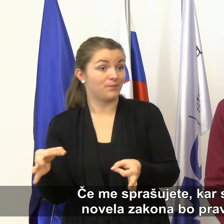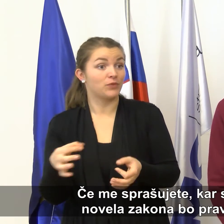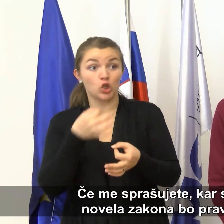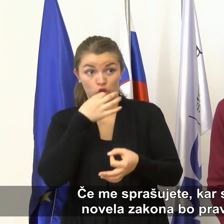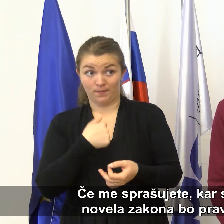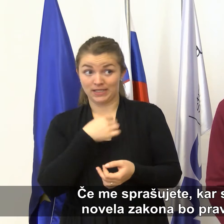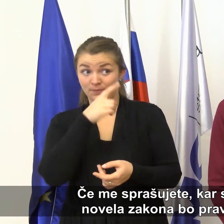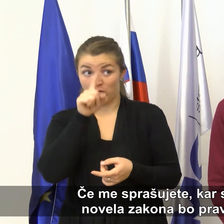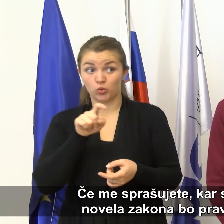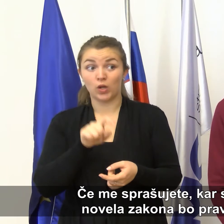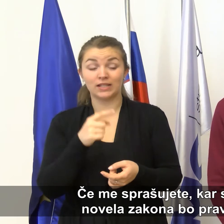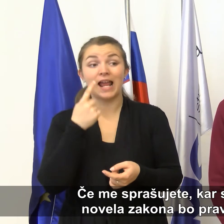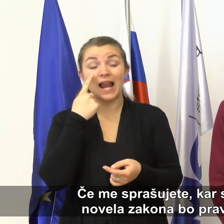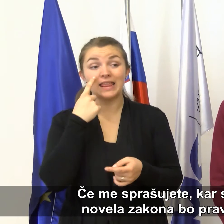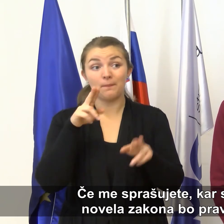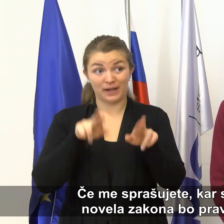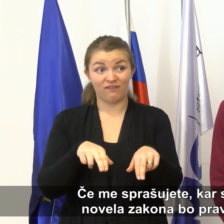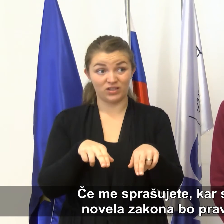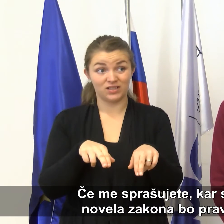Če me sprašujete, kar se tiče samih pravic,